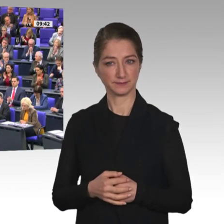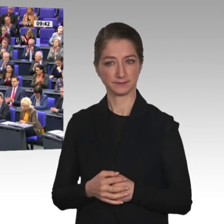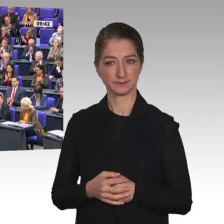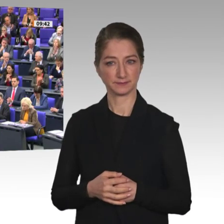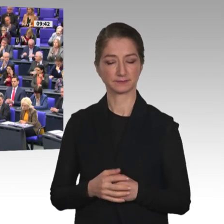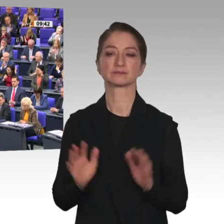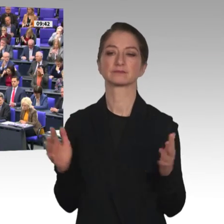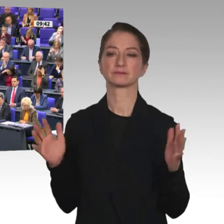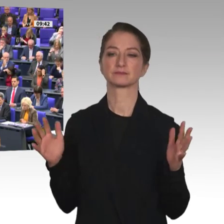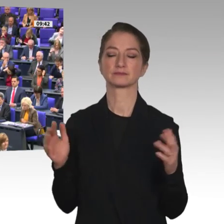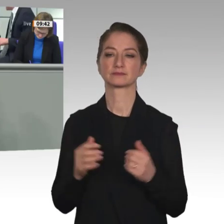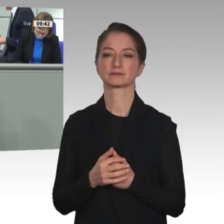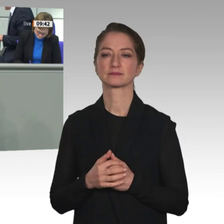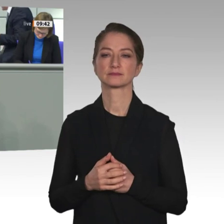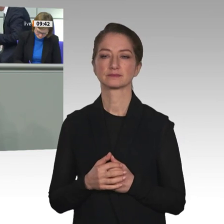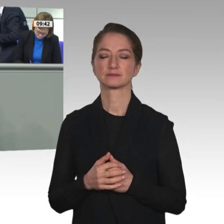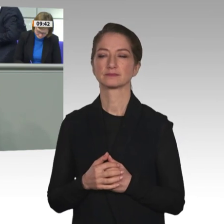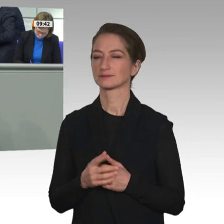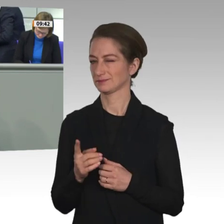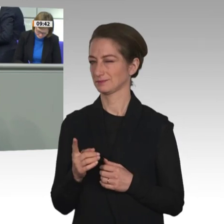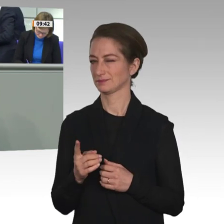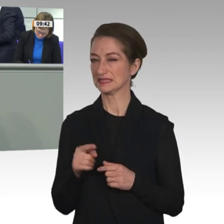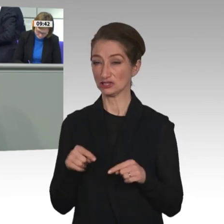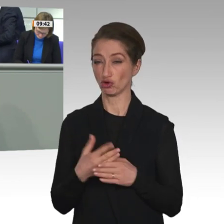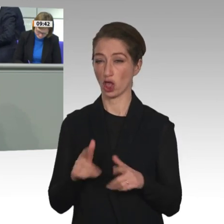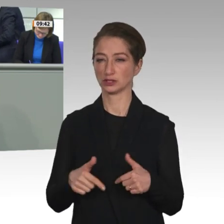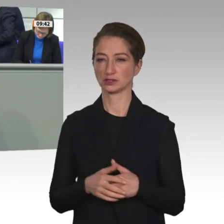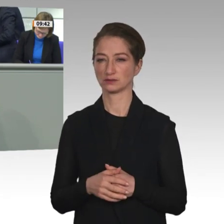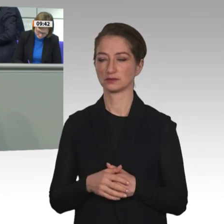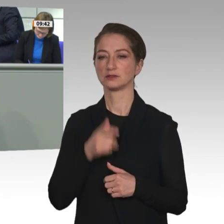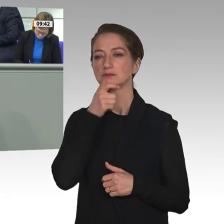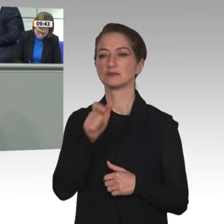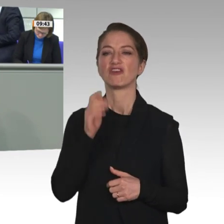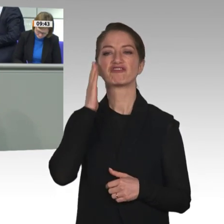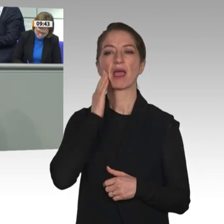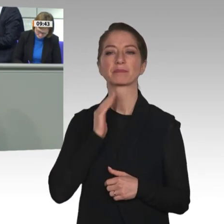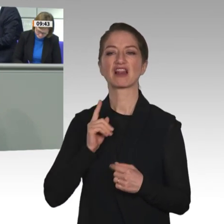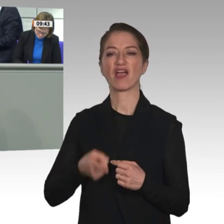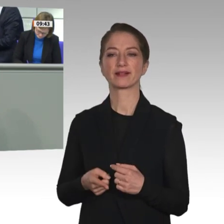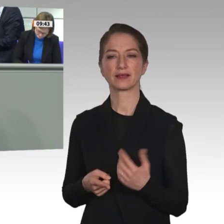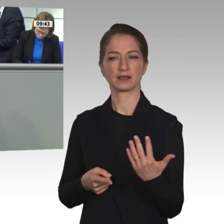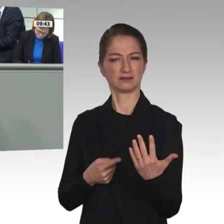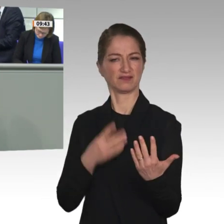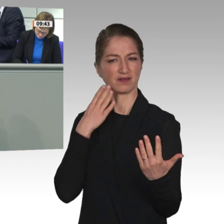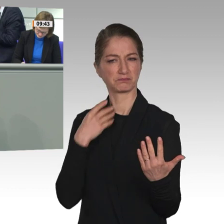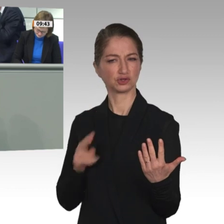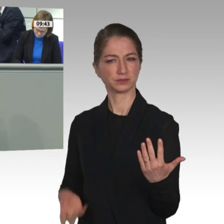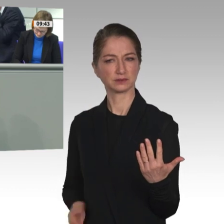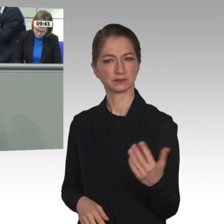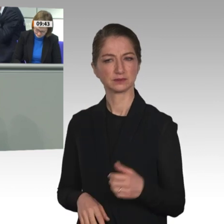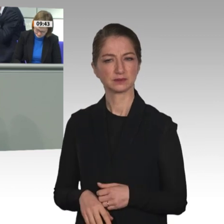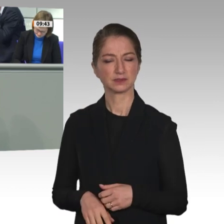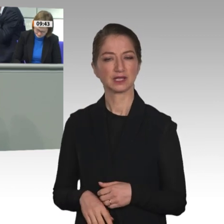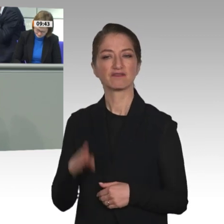Sprache. Damit beginnt es. Hören wir auf mit Begriffen wie Fremdenfeindlichkeit. Sie